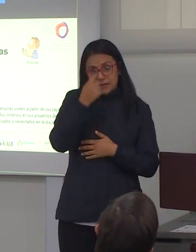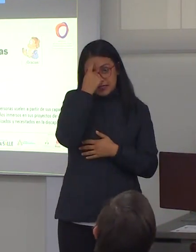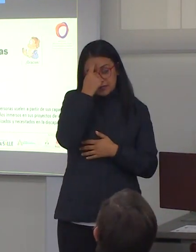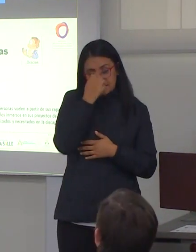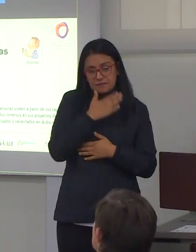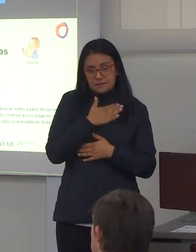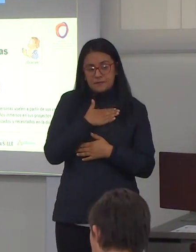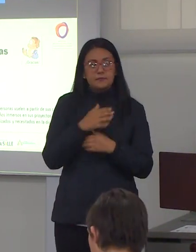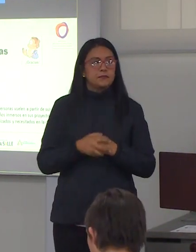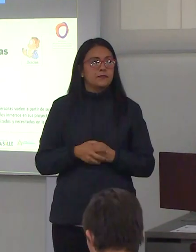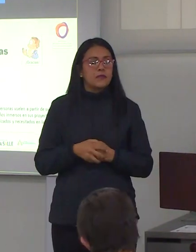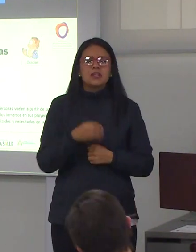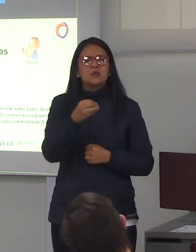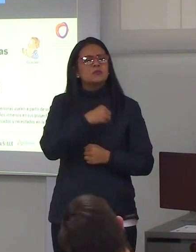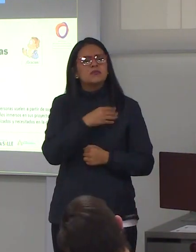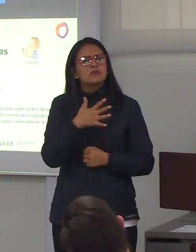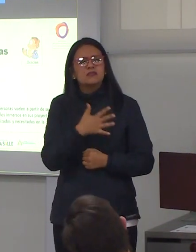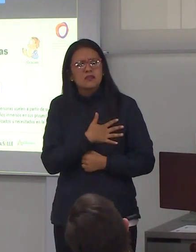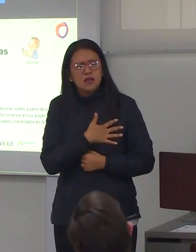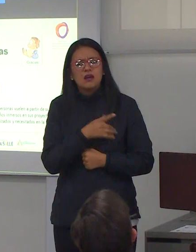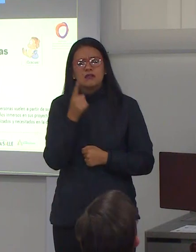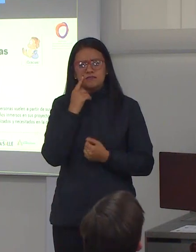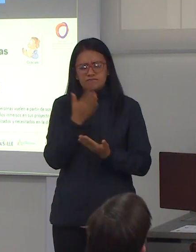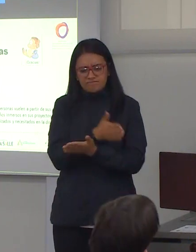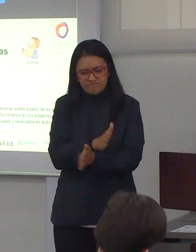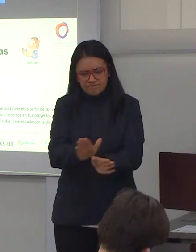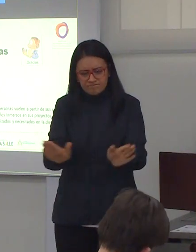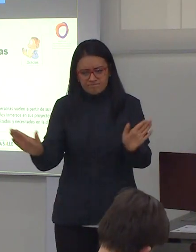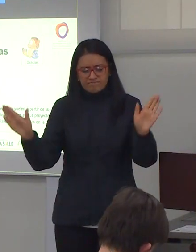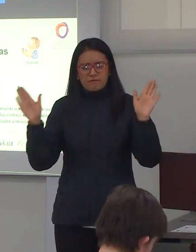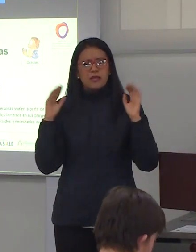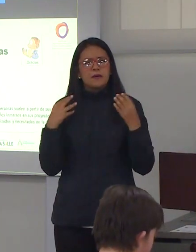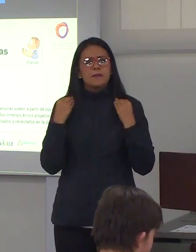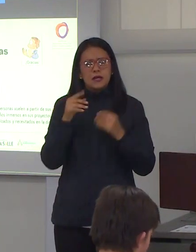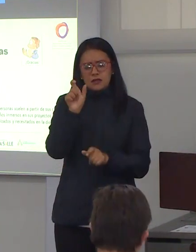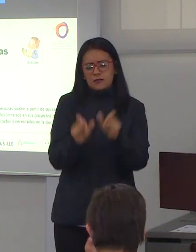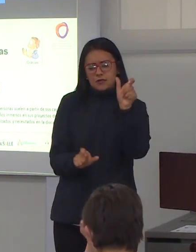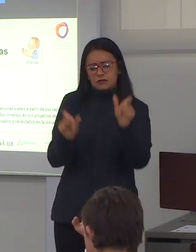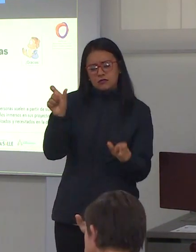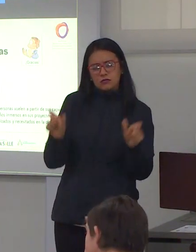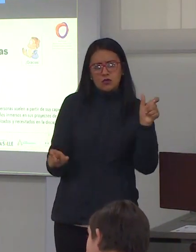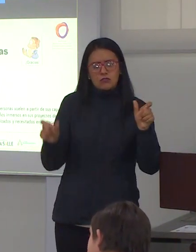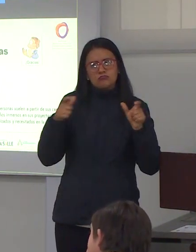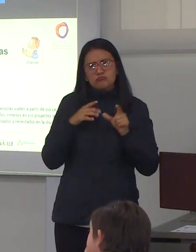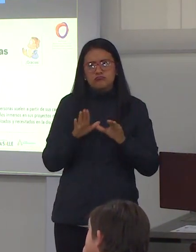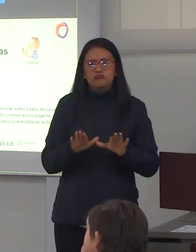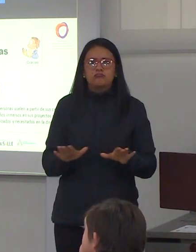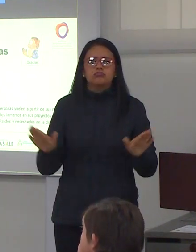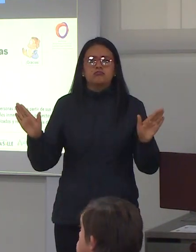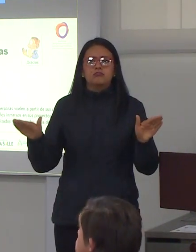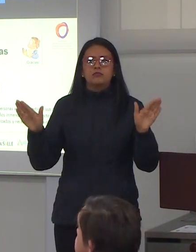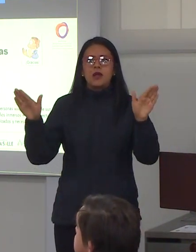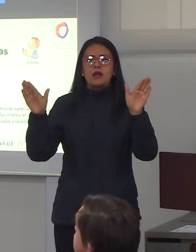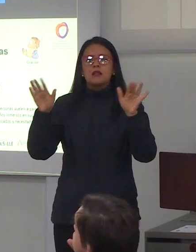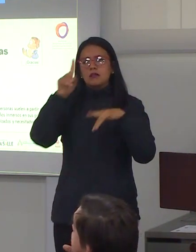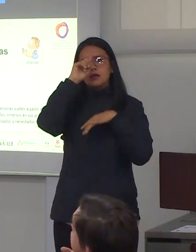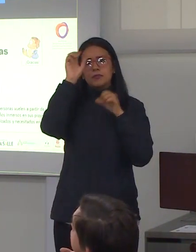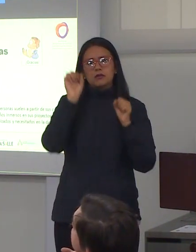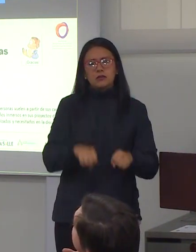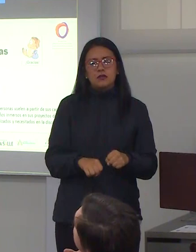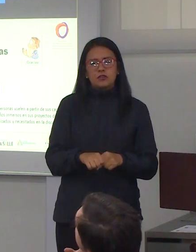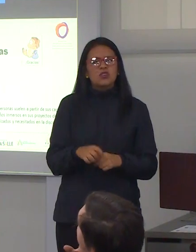la oportunidad está en abrir espacios para que las personas vuelen a partir de sus capacidades